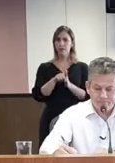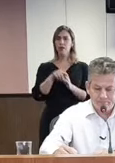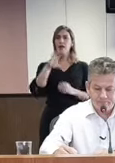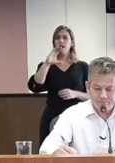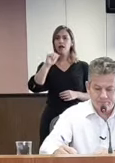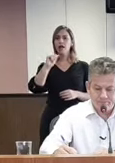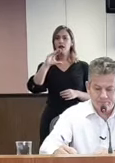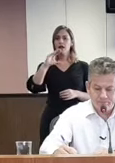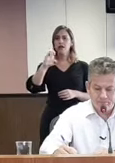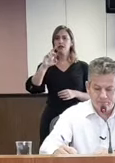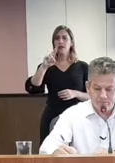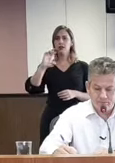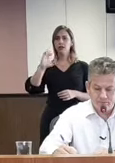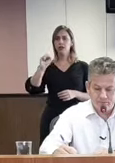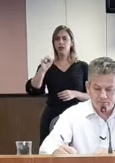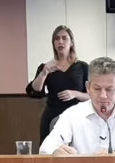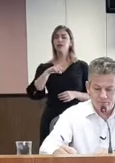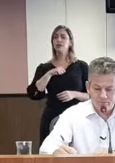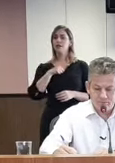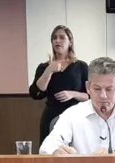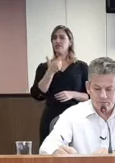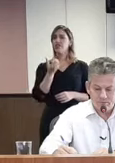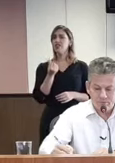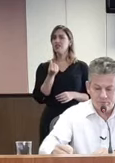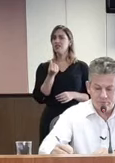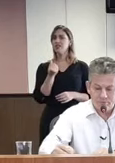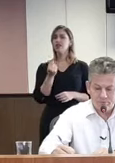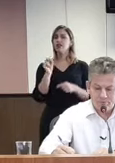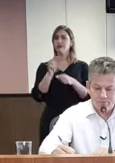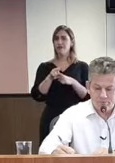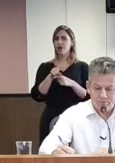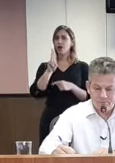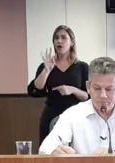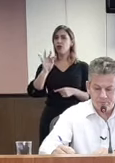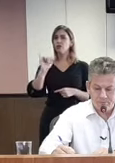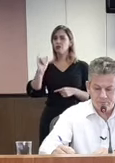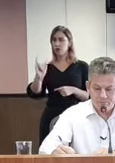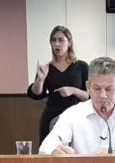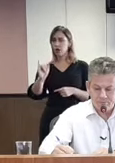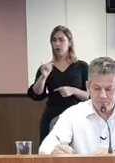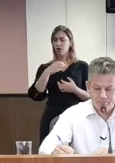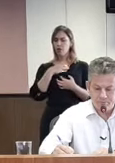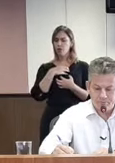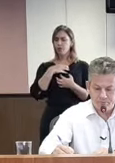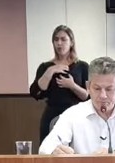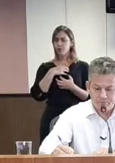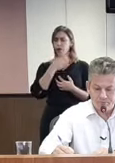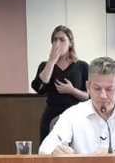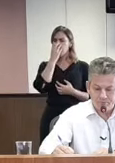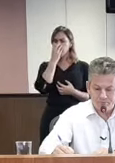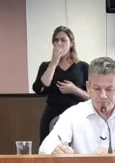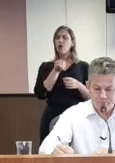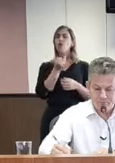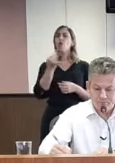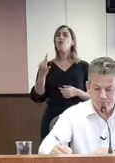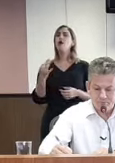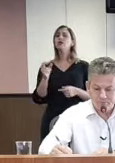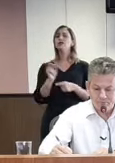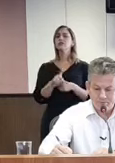leitos de UTI com respirador mecânico, 16 pelo SUS e 10 particulares. Quantos leitos estão previstos para